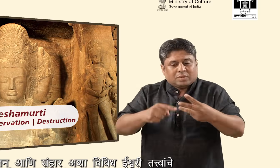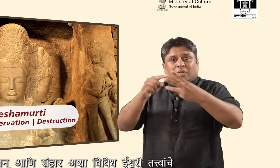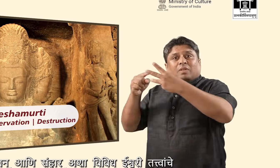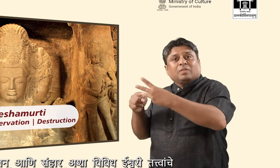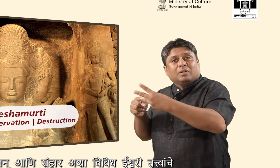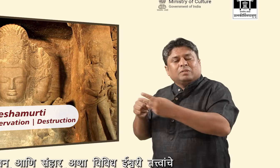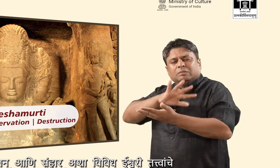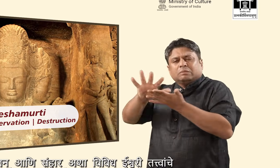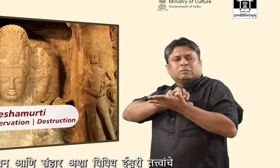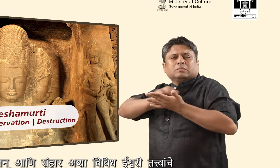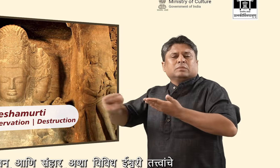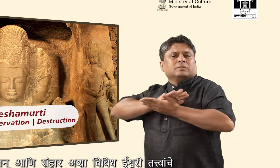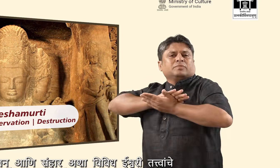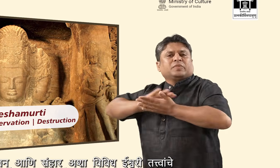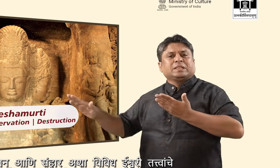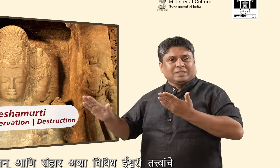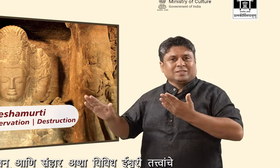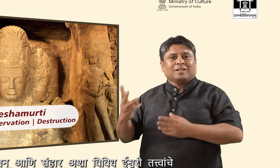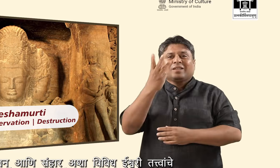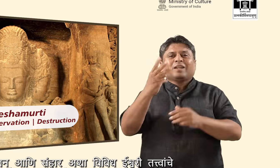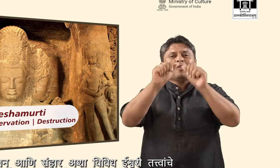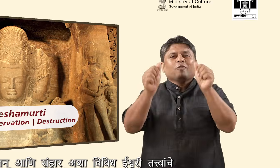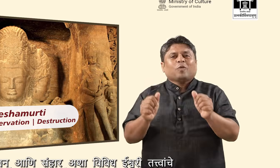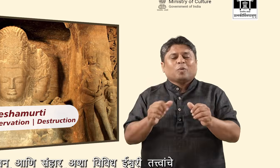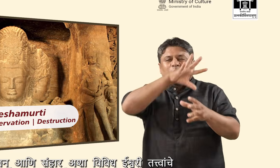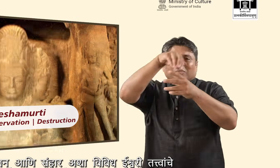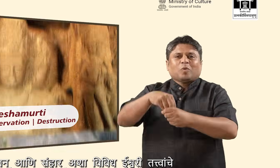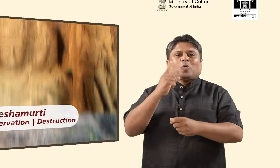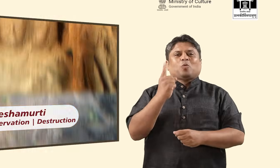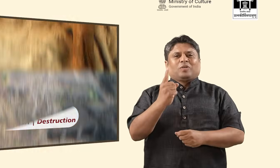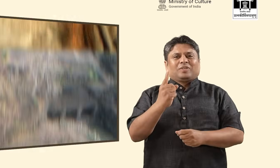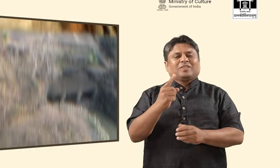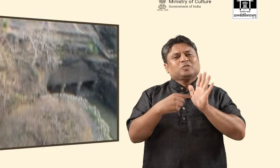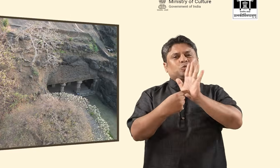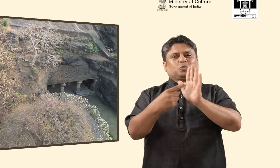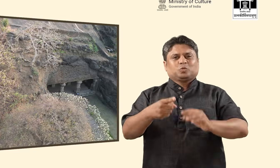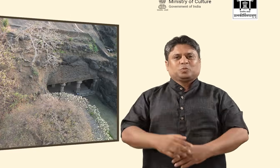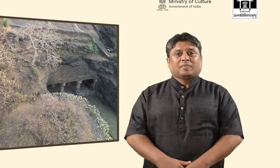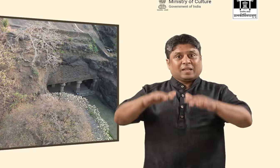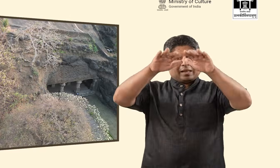संहार अशा विविध ईश्वरी तत्वांचे पैलू एकत्रितपणे बघायला मिळतात.